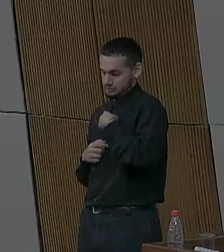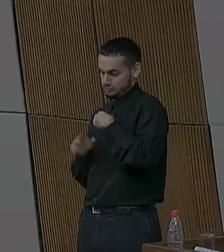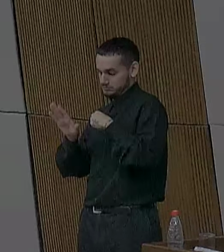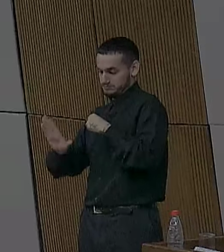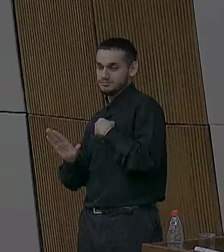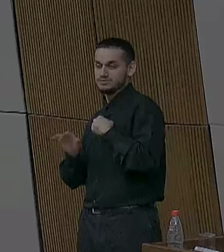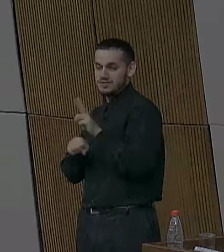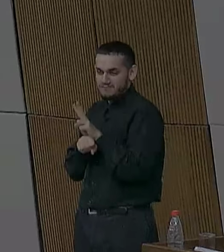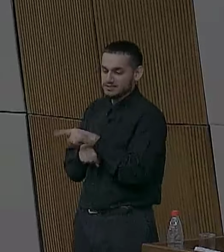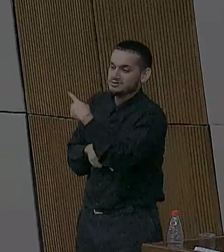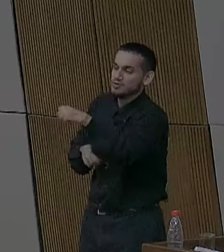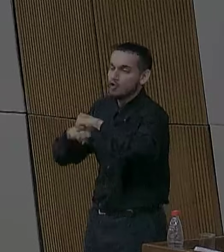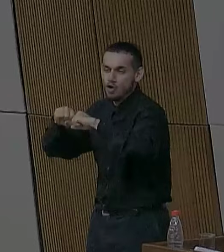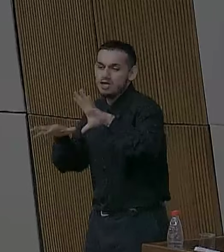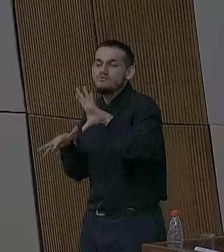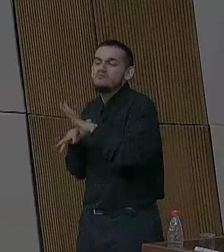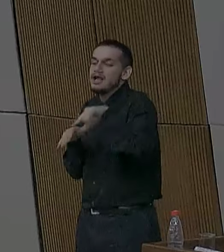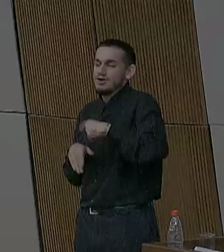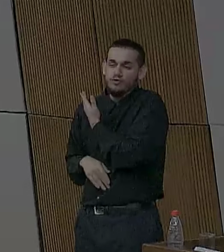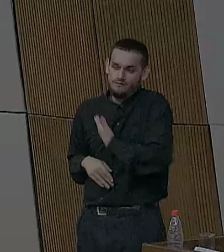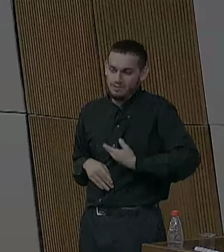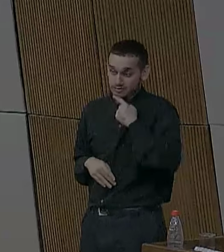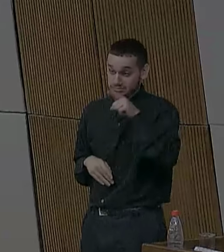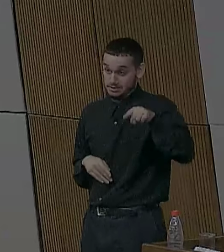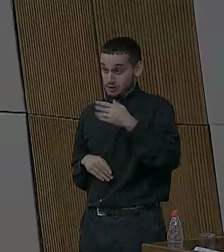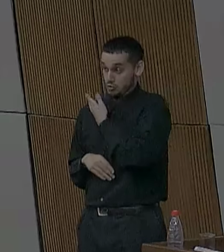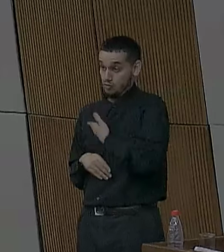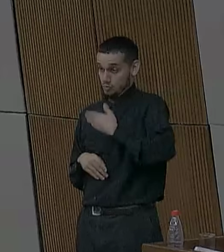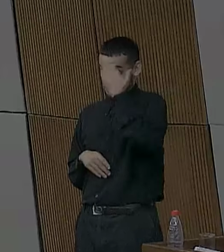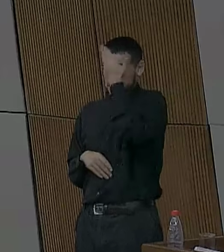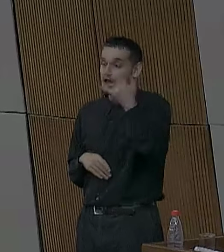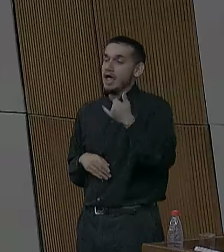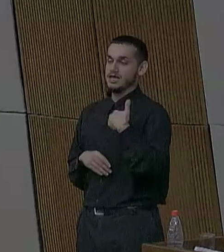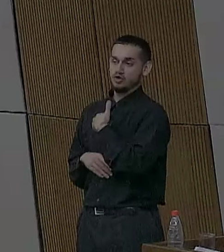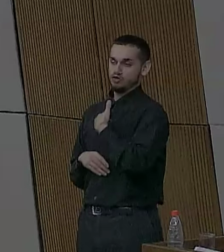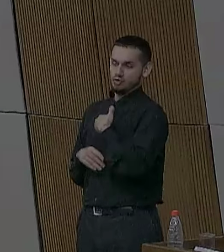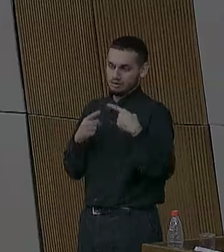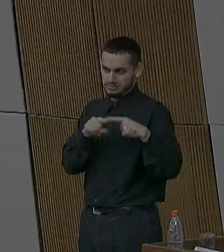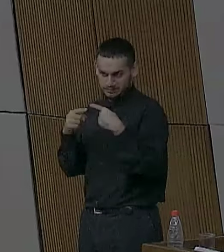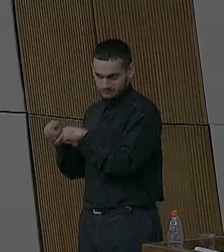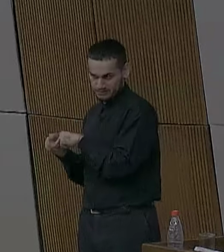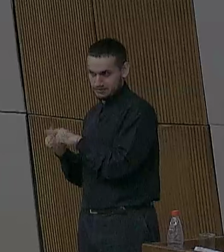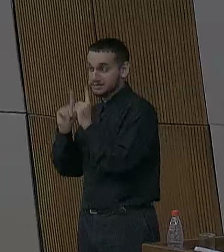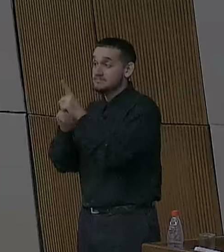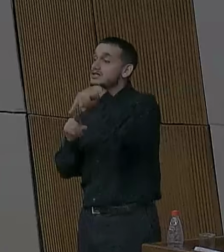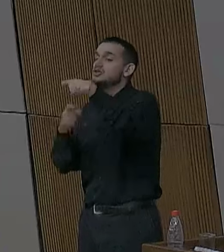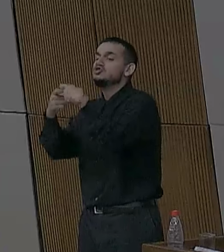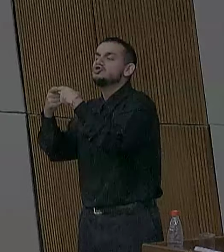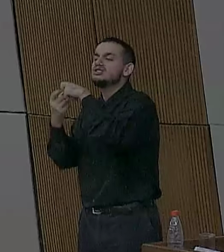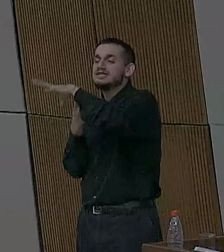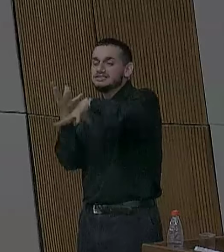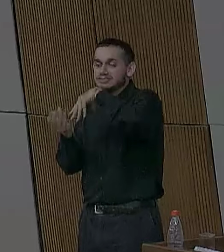Estado, específicamente de la Comisión, desde el ámbito legislativo, tenemos nuestro rol y también la sociedad civil,